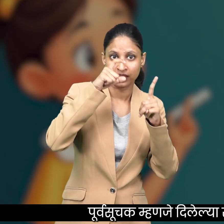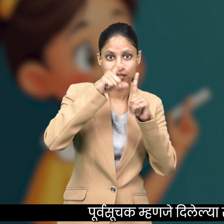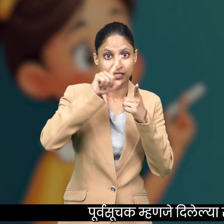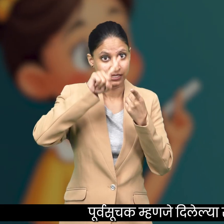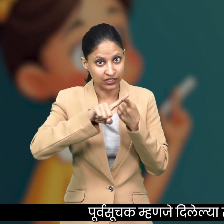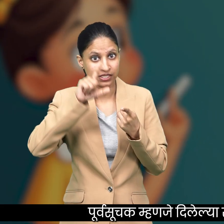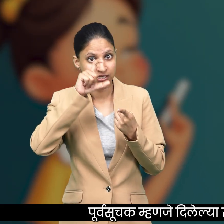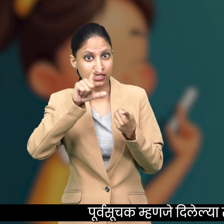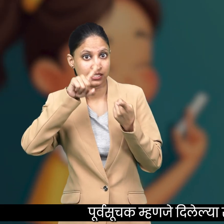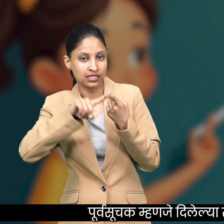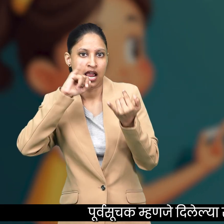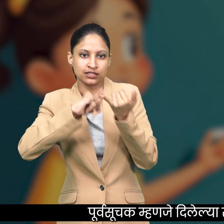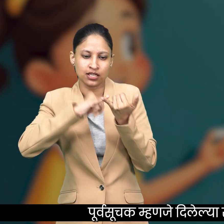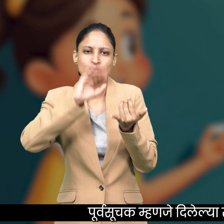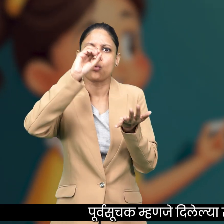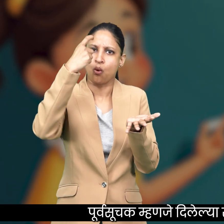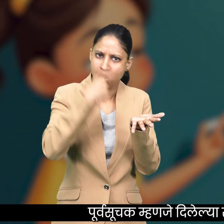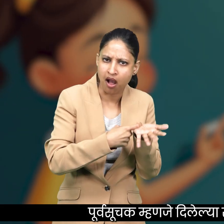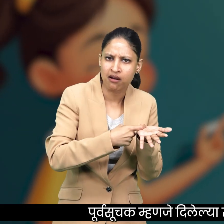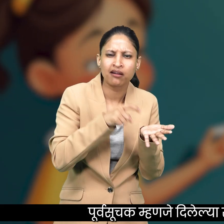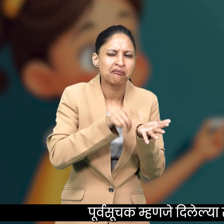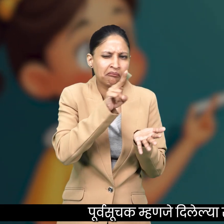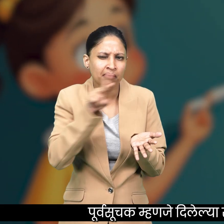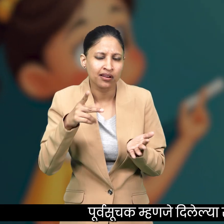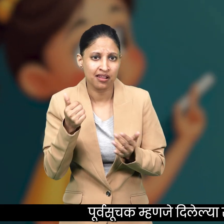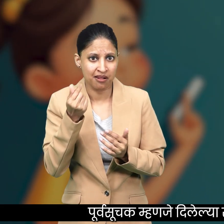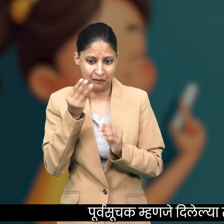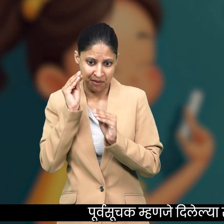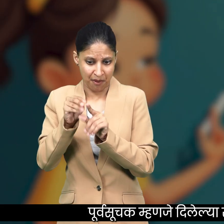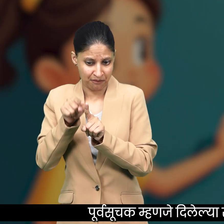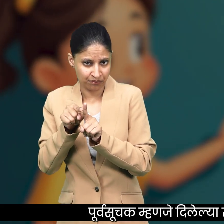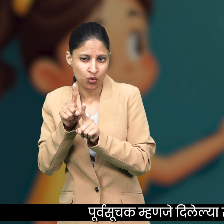पूर्वसूचक म्हणजे दिलेल्या संख्येच्या अगदी आधी येणारी संख्या.